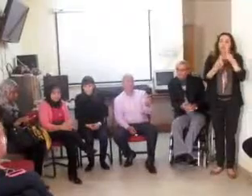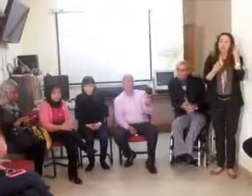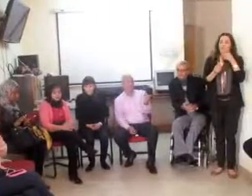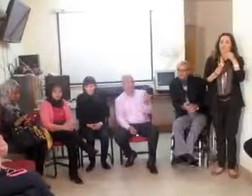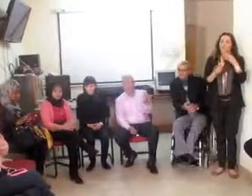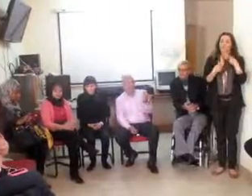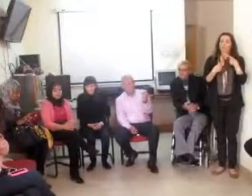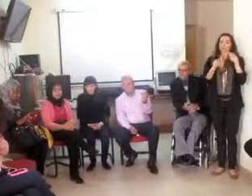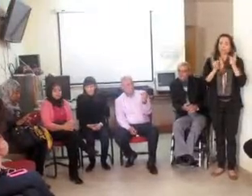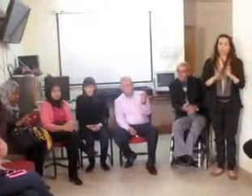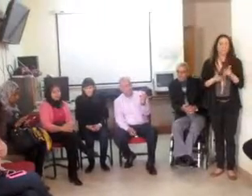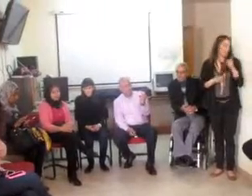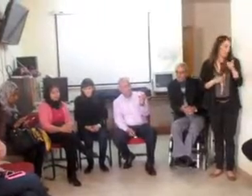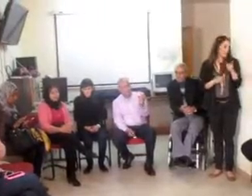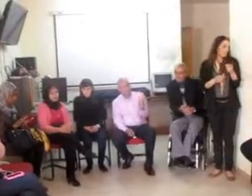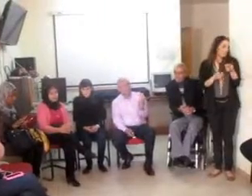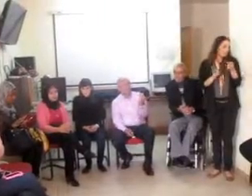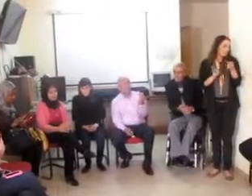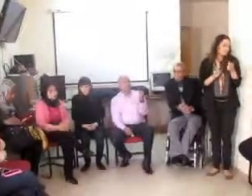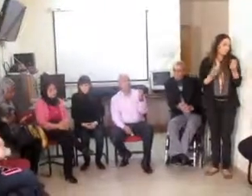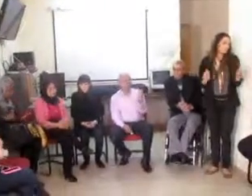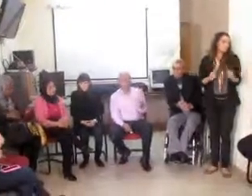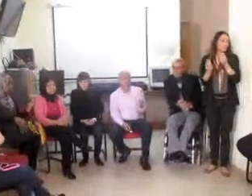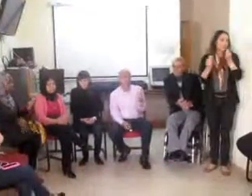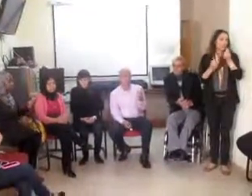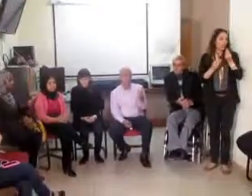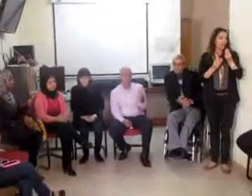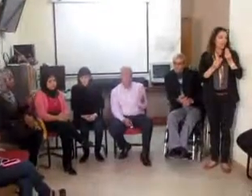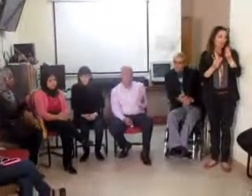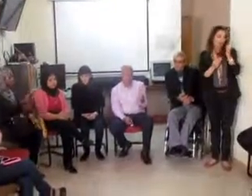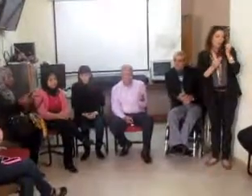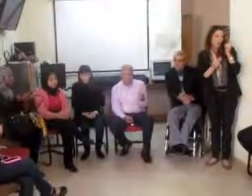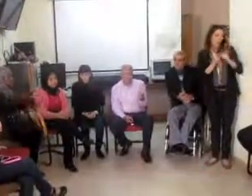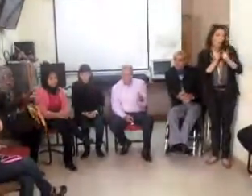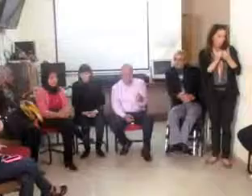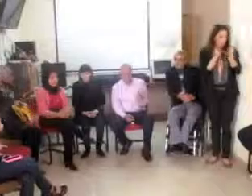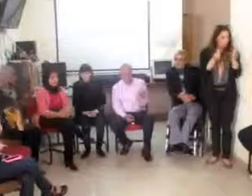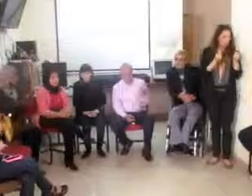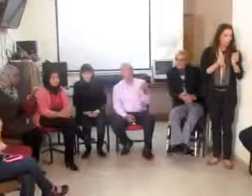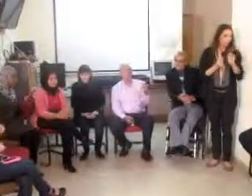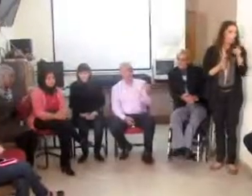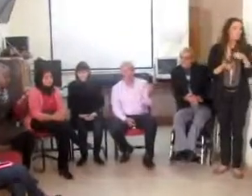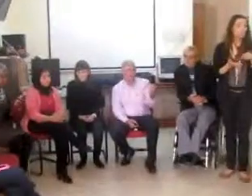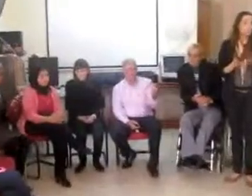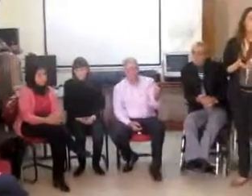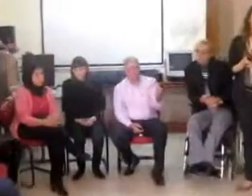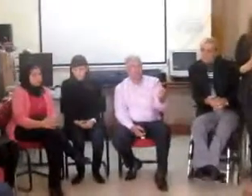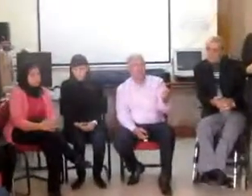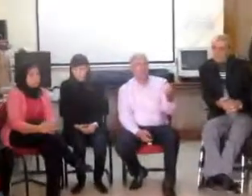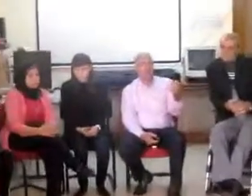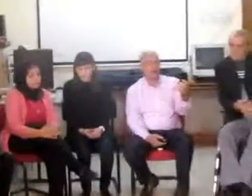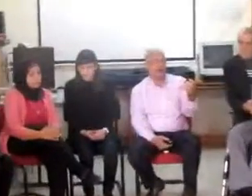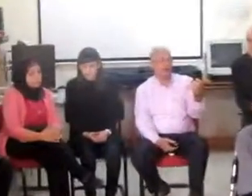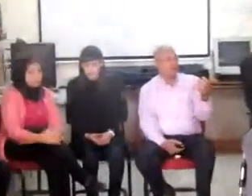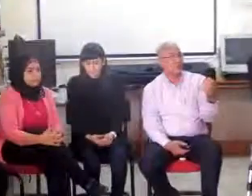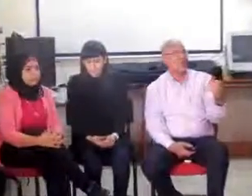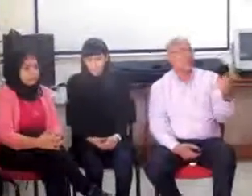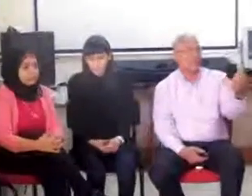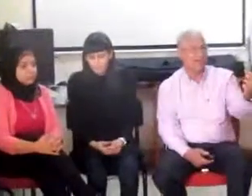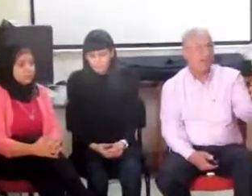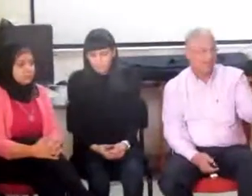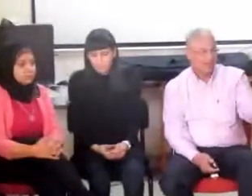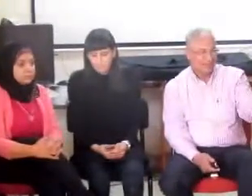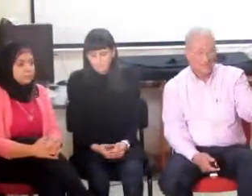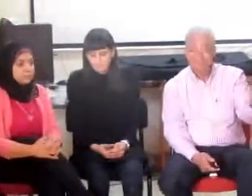يكون يعطيكم مثلا اشي خبيث او مشكوك فيه، علشان هيك انتم تعودوا